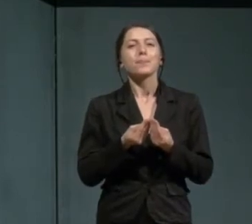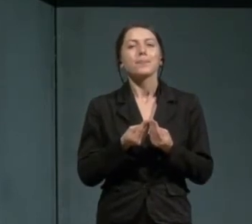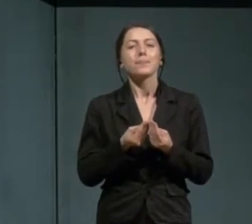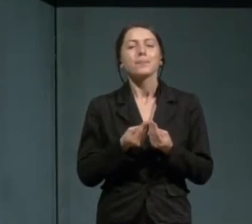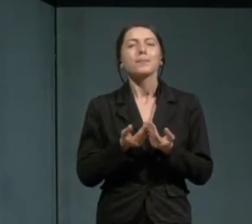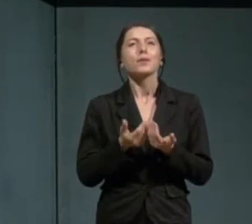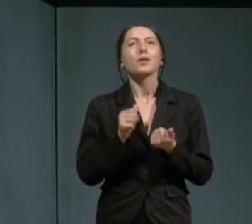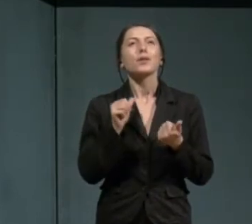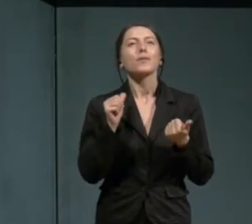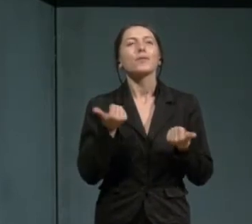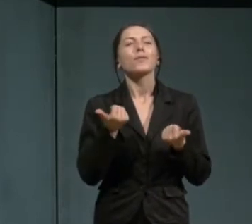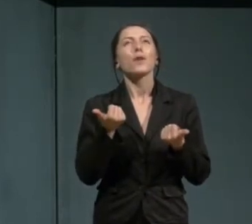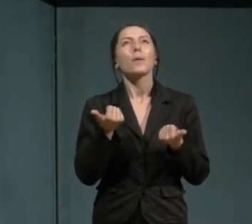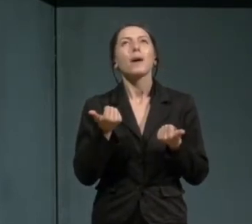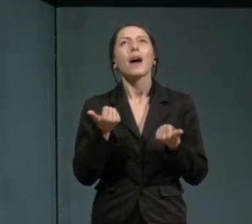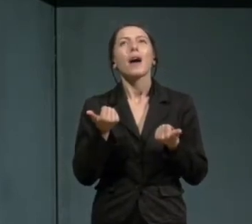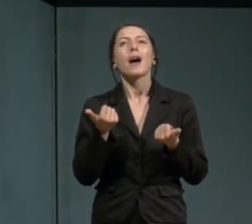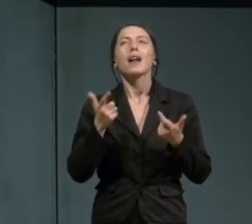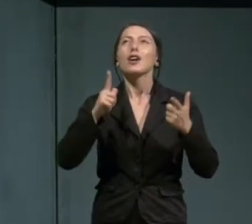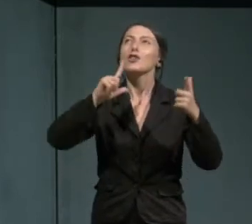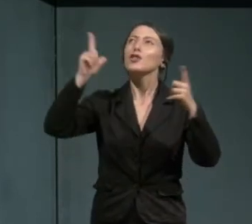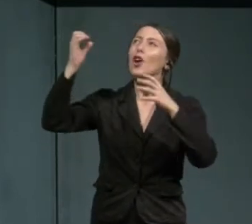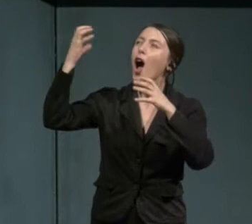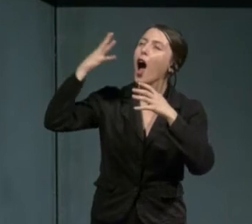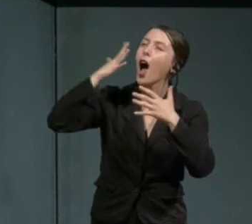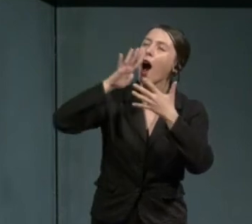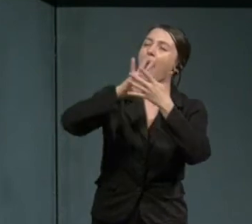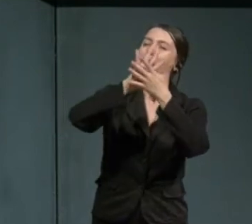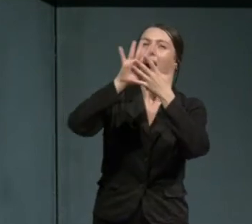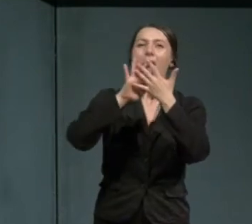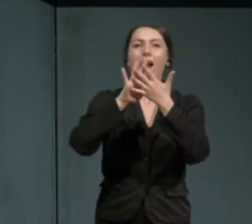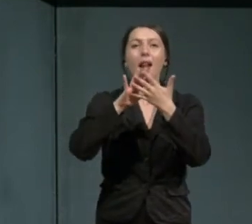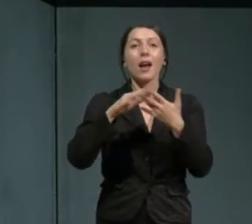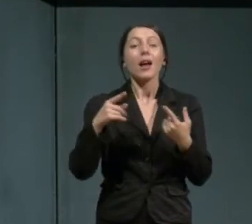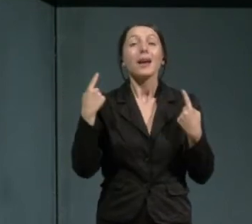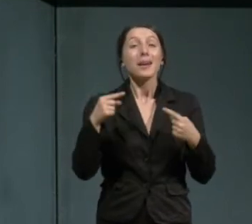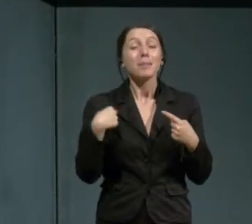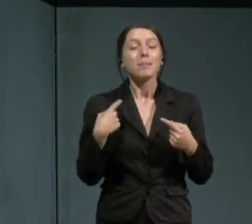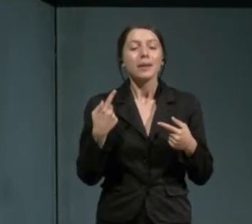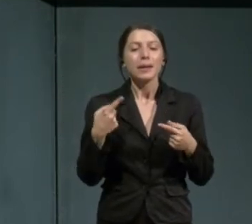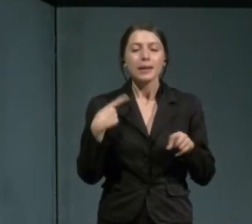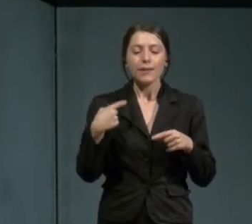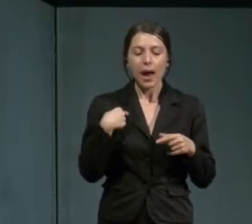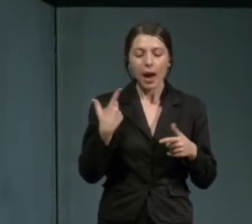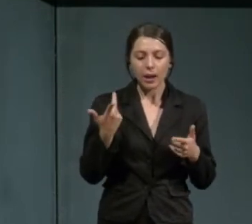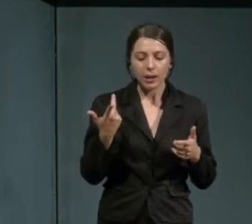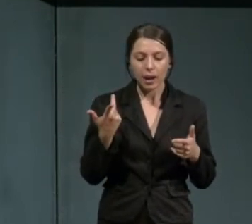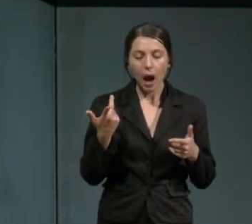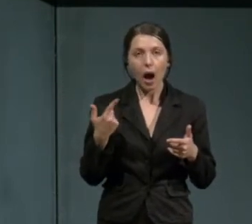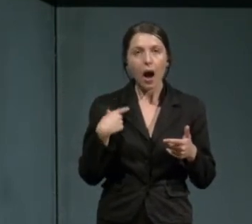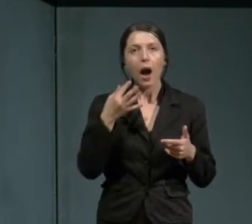sfumatura con le console e per me era una sorta di abilità autobiografica